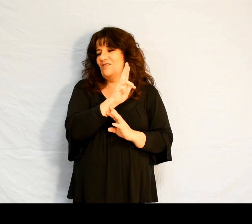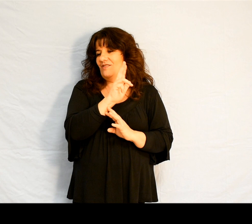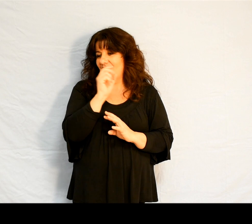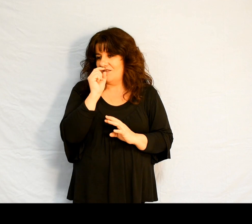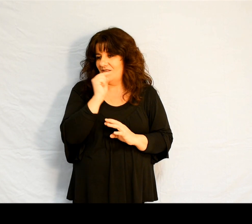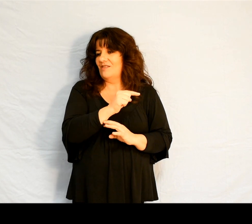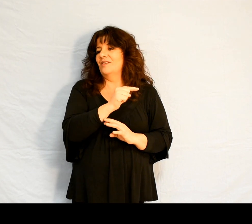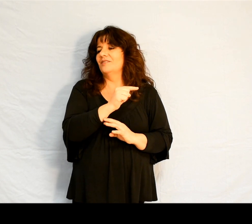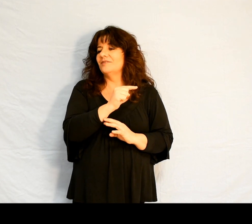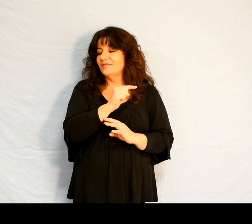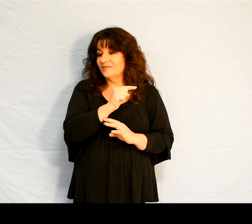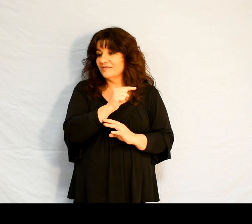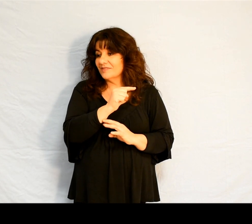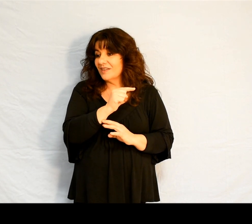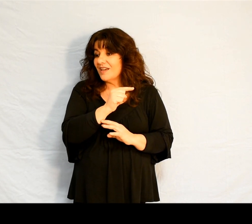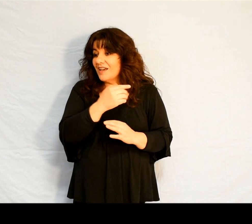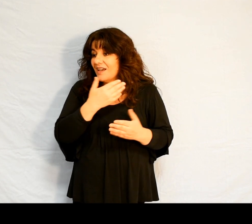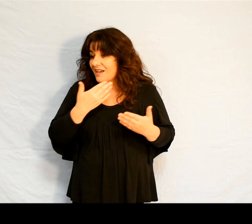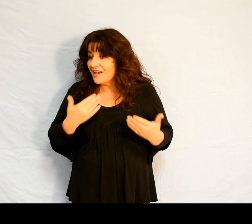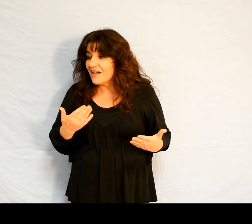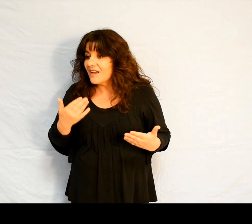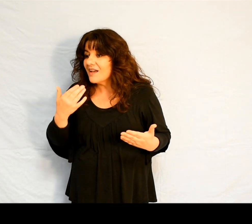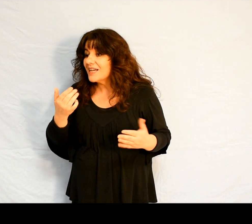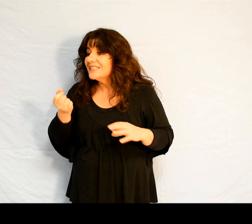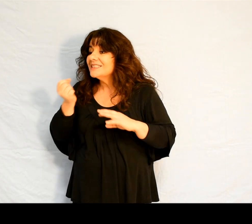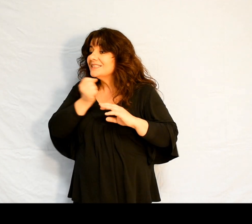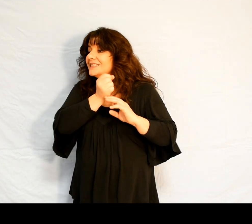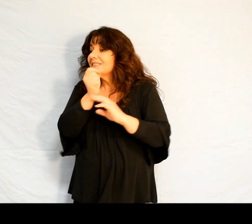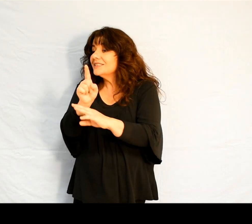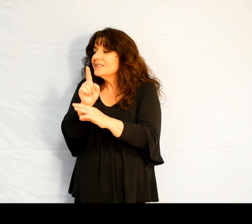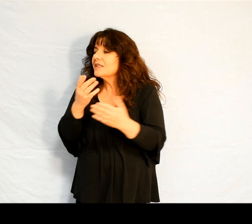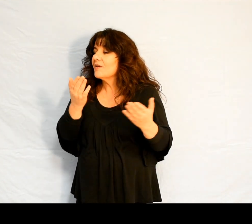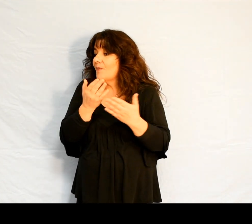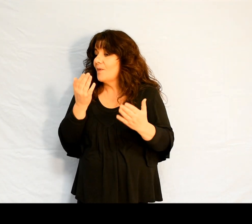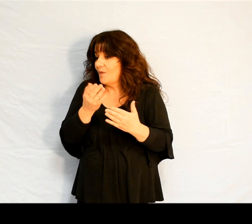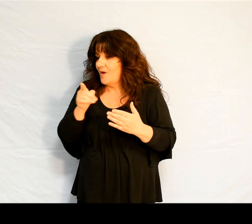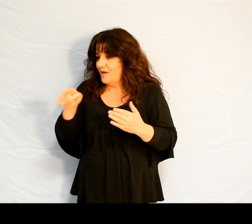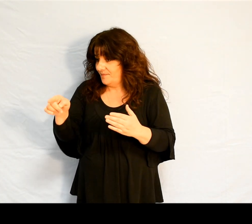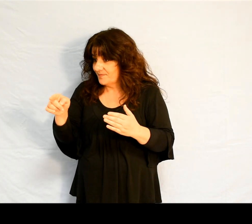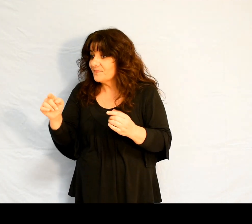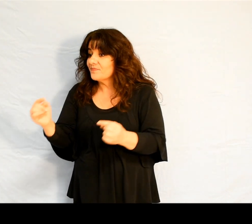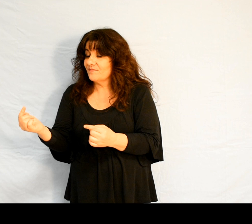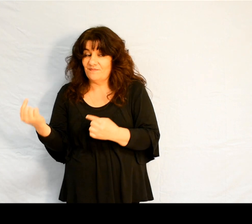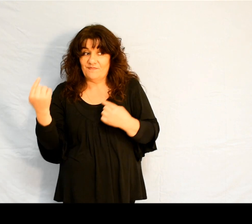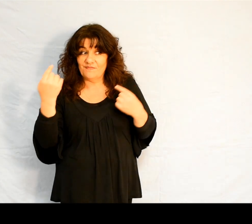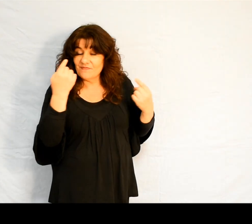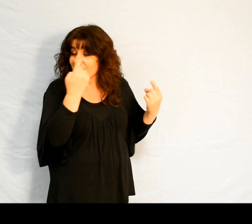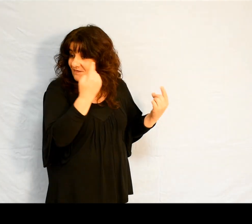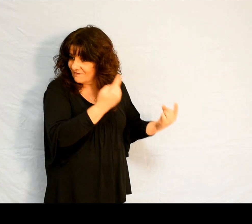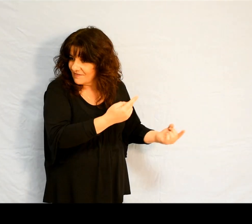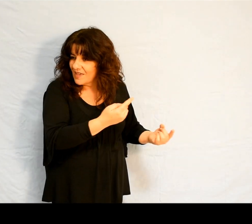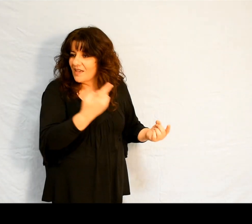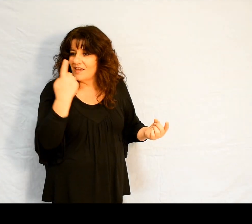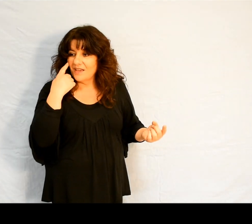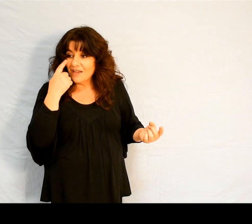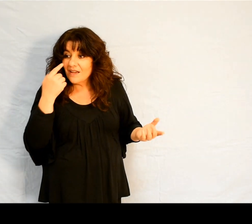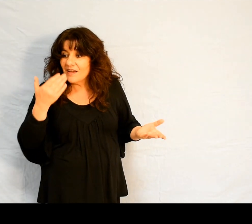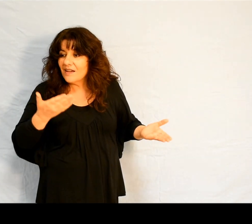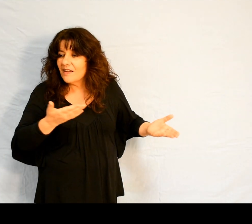Et voici le signe qui vous est donné. Vous trouverez un nouveau-né emmailloté et couché dans